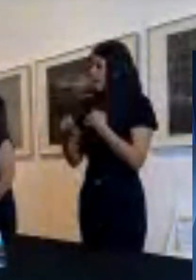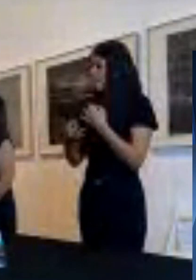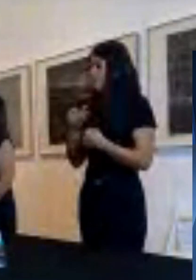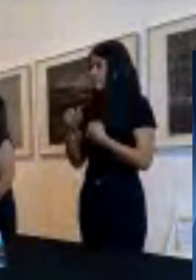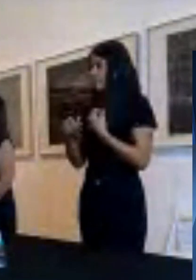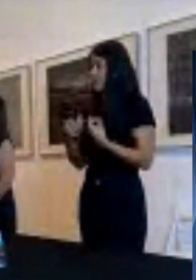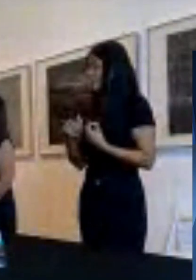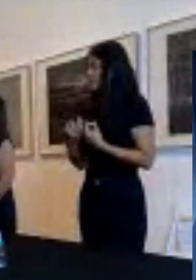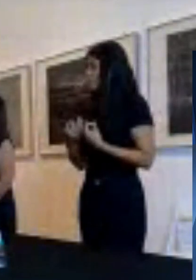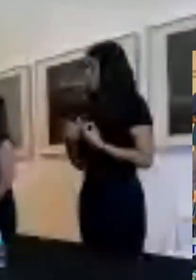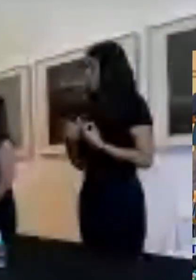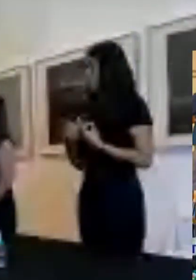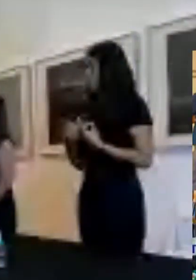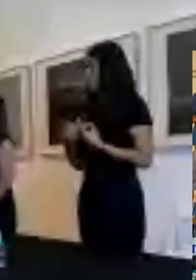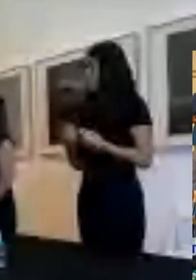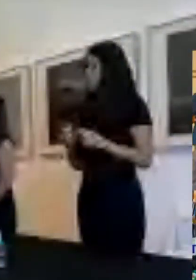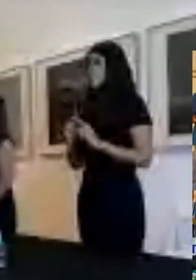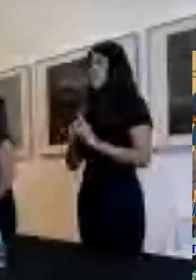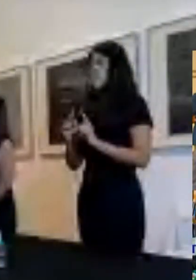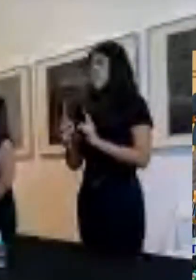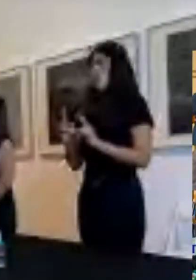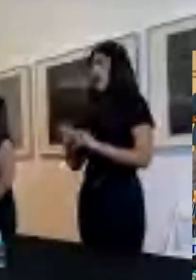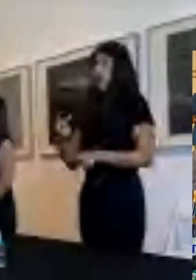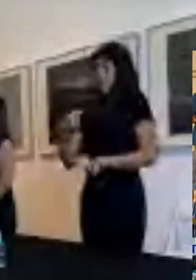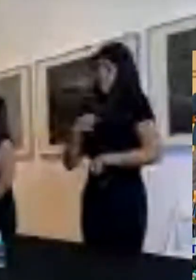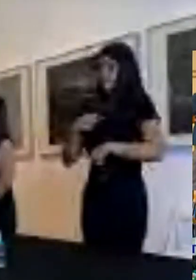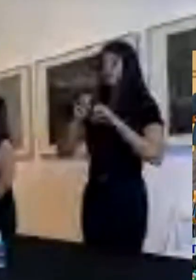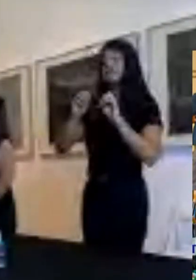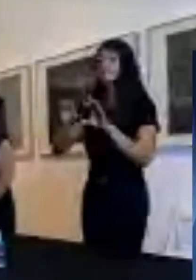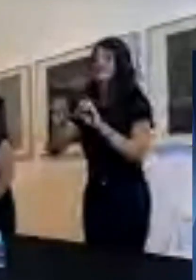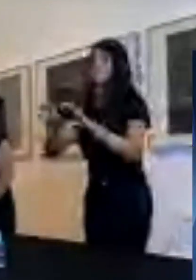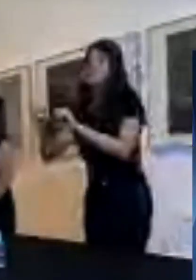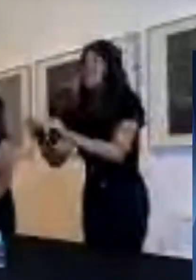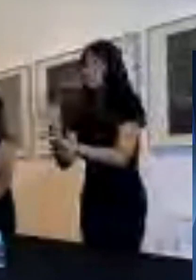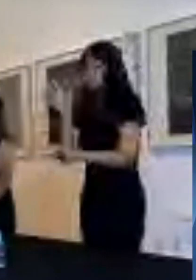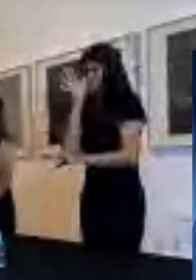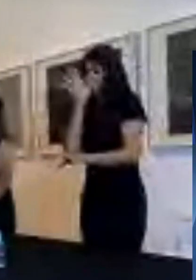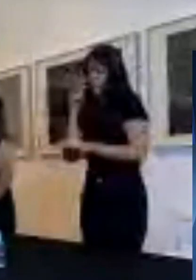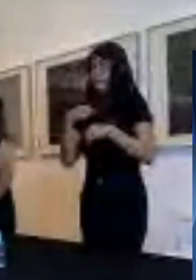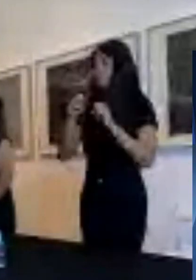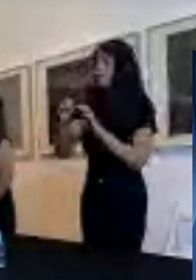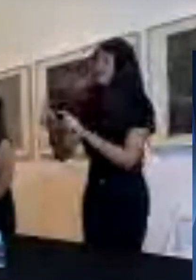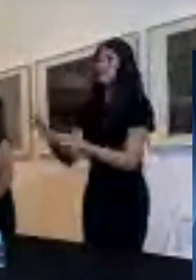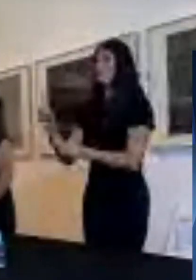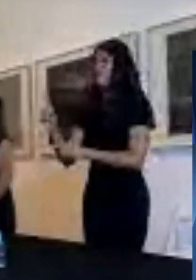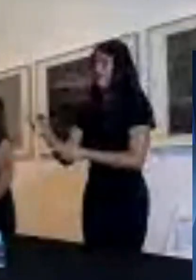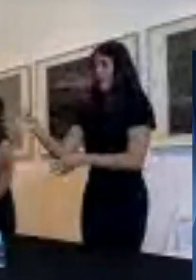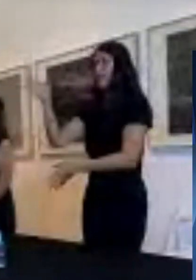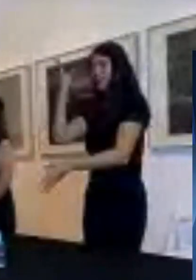que no es que nosotros enseñamos, no es que en las mediaciones enseñamos, nosotros